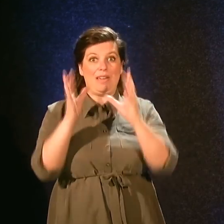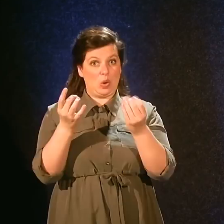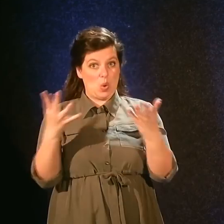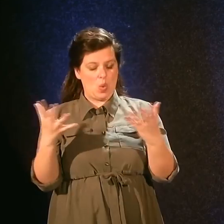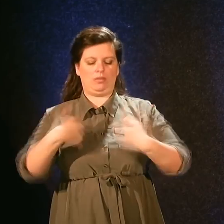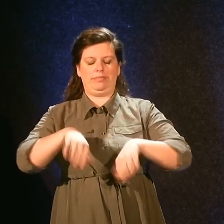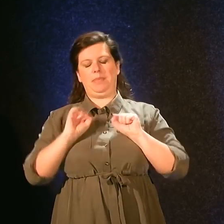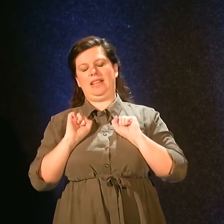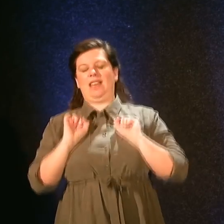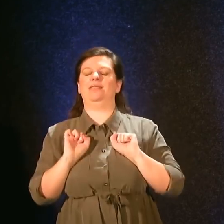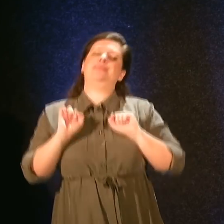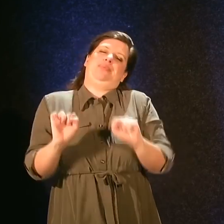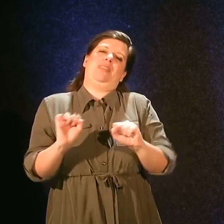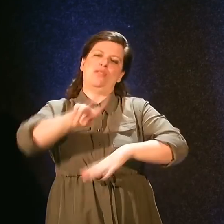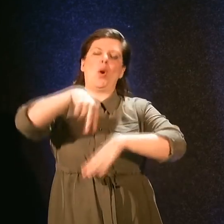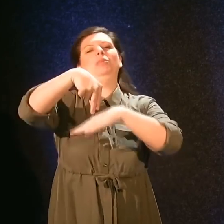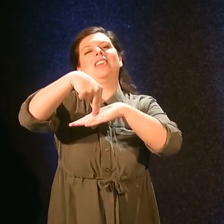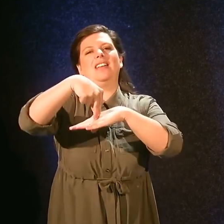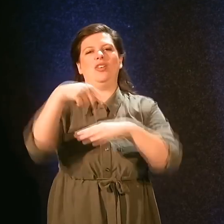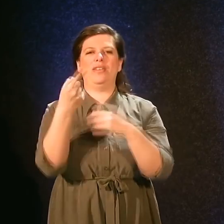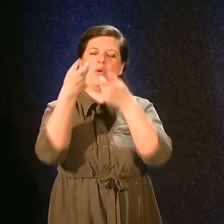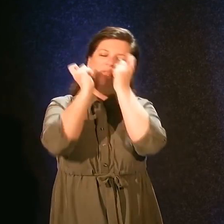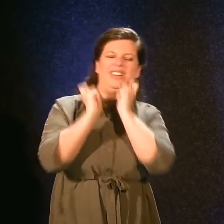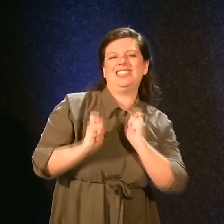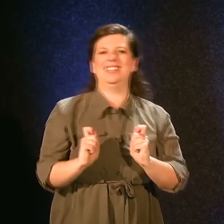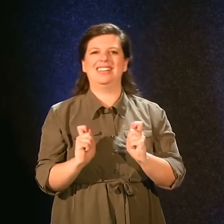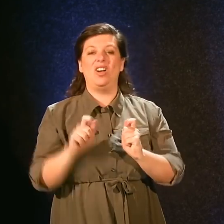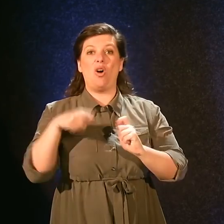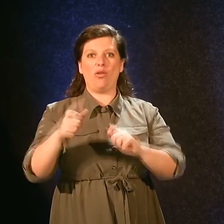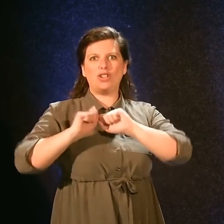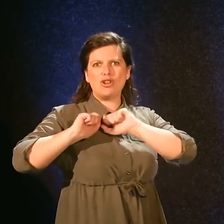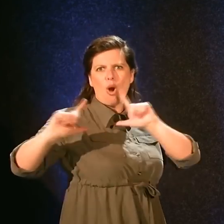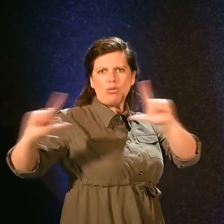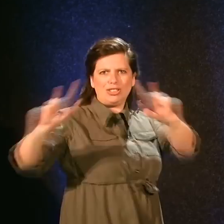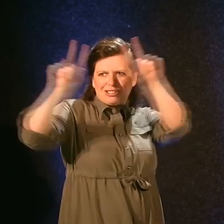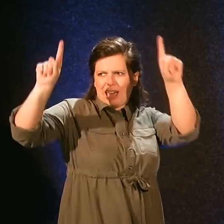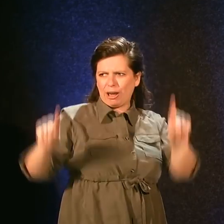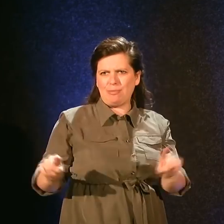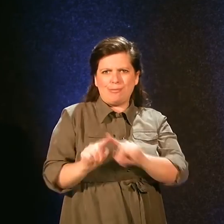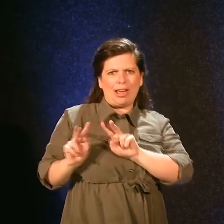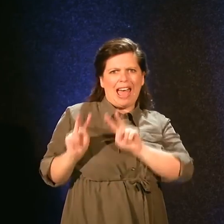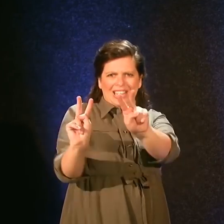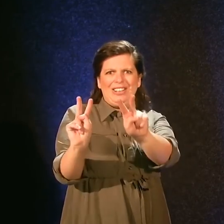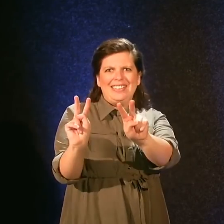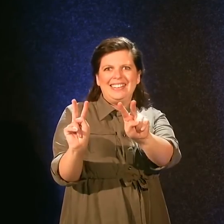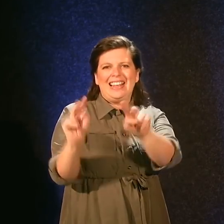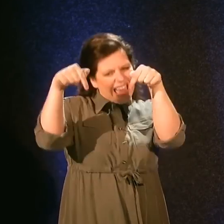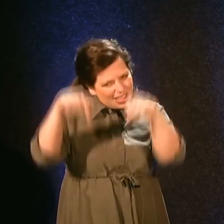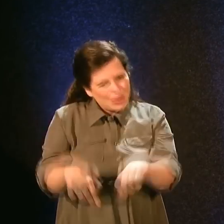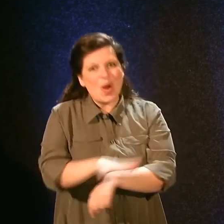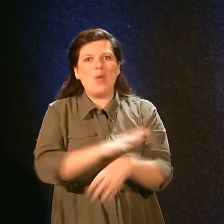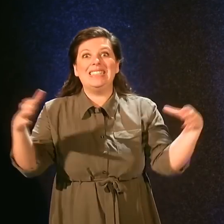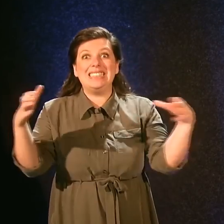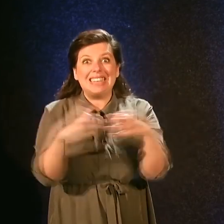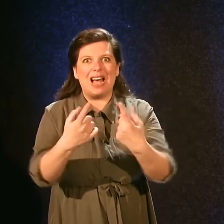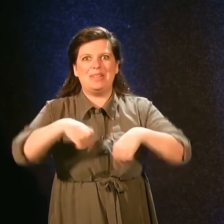Of je opfrist. Je beleeft deze dienst het beste als je hem kijkt op de grootste scherm die in je huis te vinden is. En ook nu. Nu gaan we samen